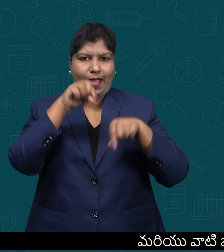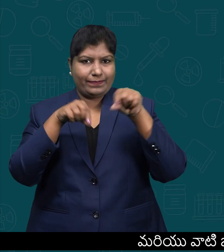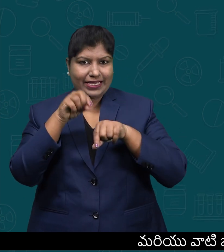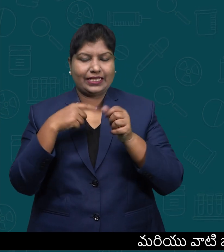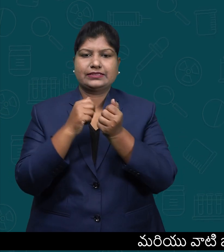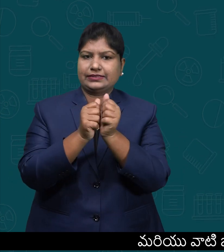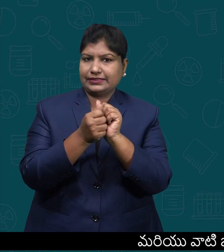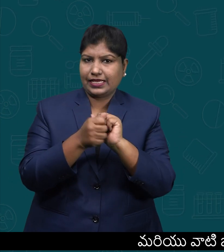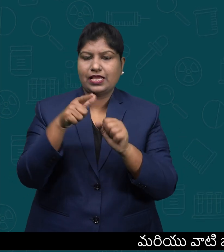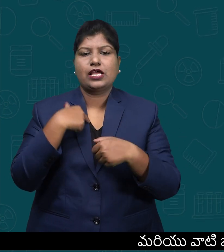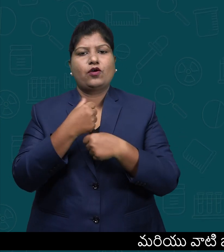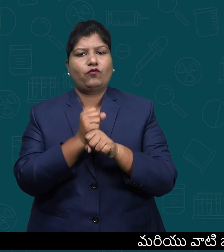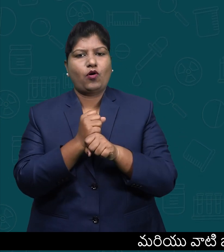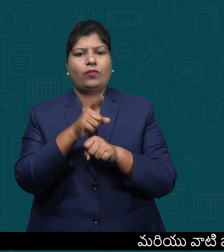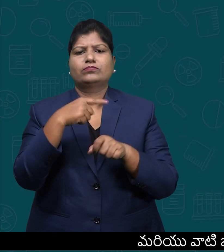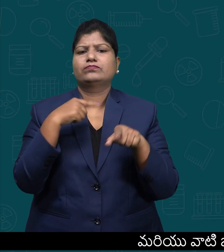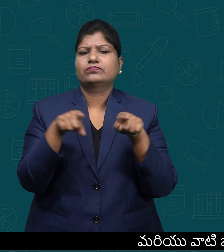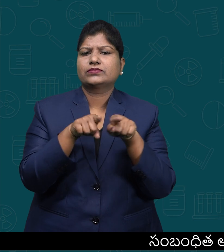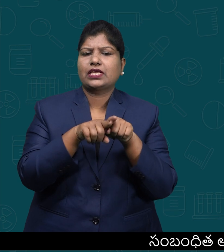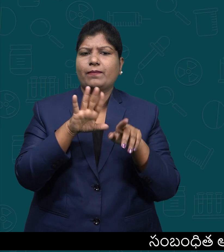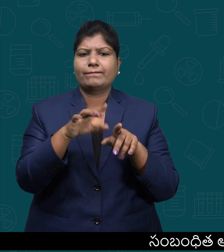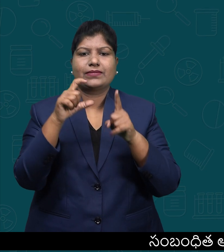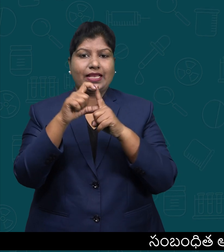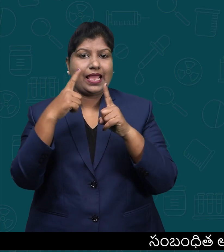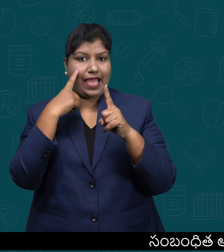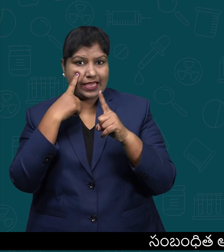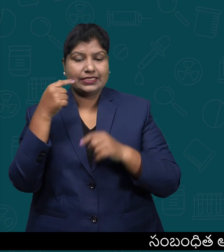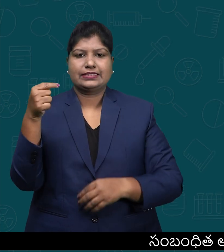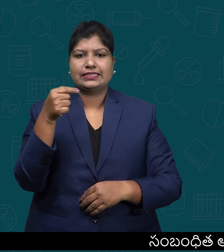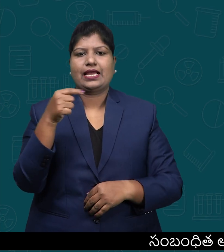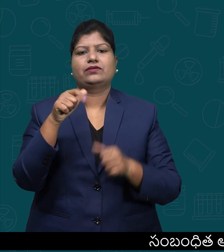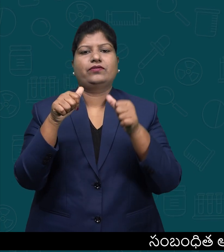బయట షెల్లలో ఆక్టెట్ పొందే సంబంధిత యానయాలను ఏర్పరుస్తాయి.